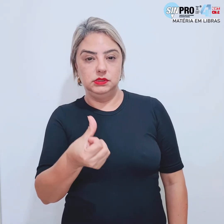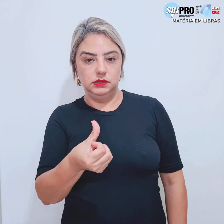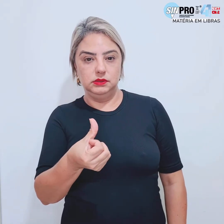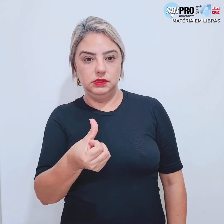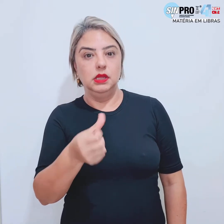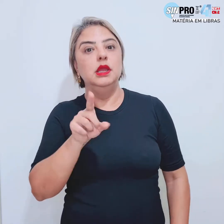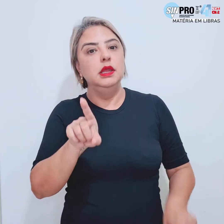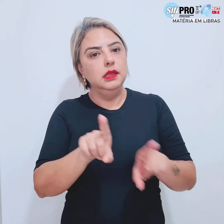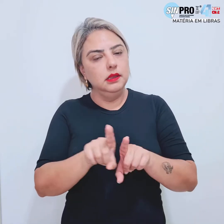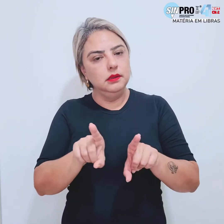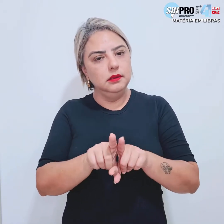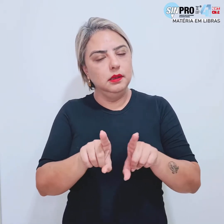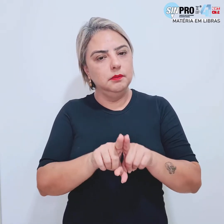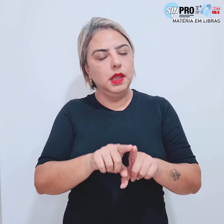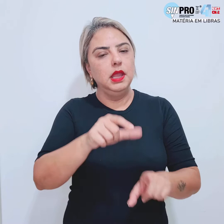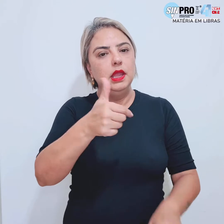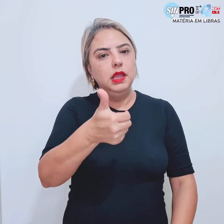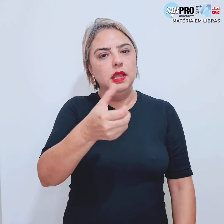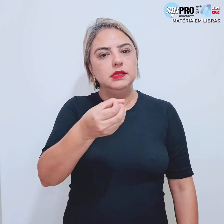95/2016 e